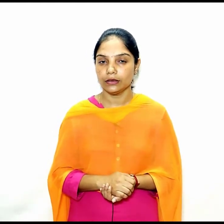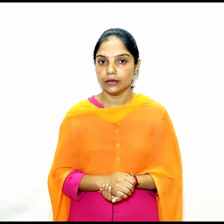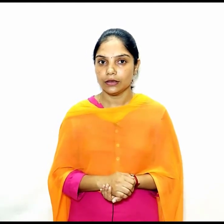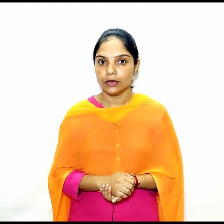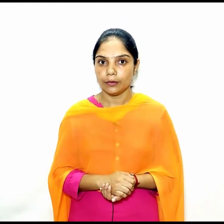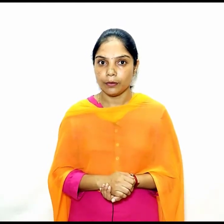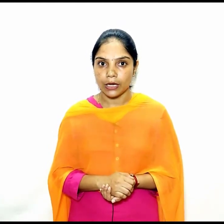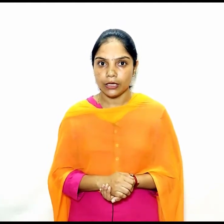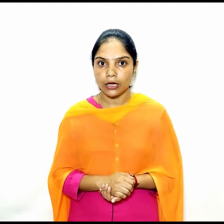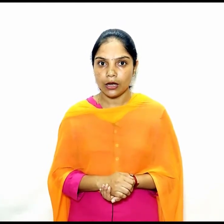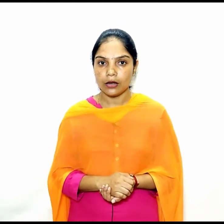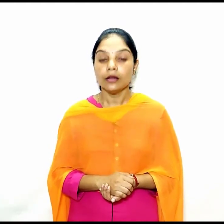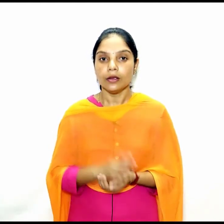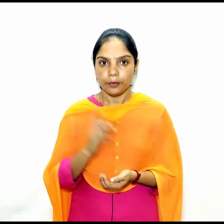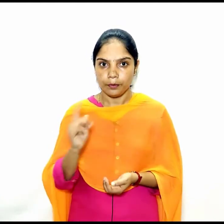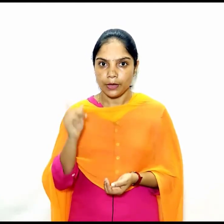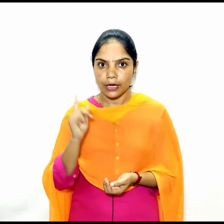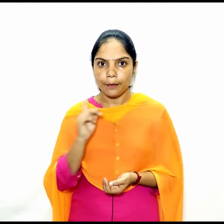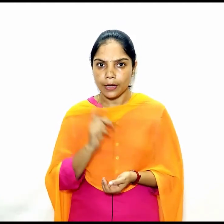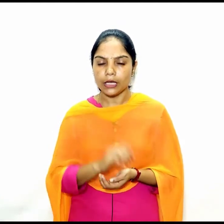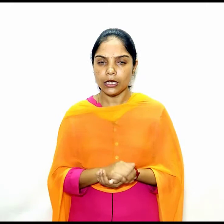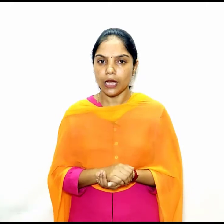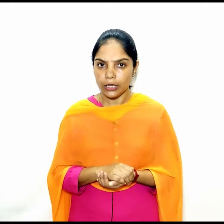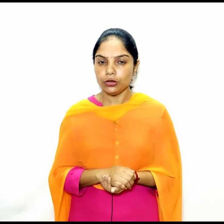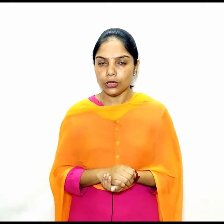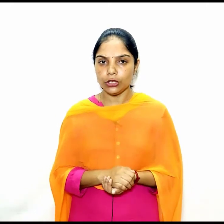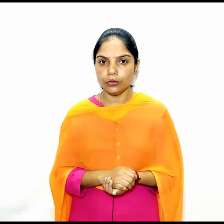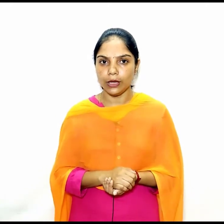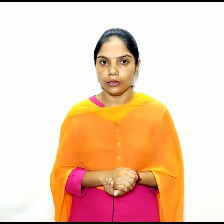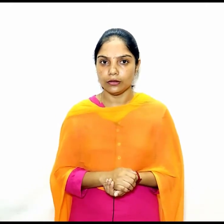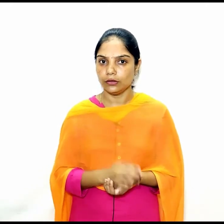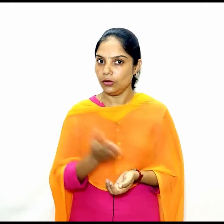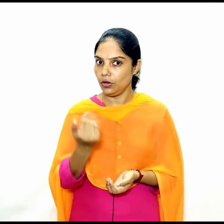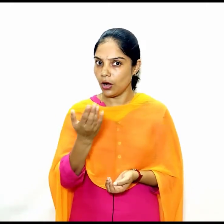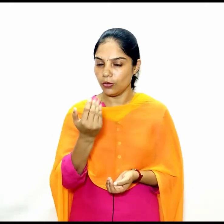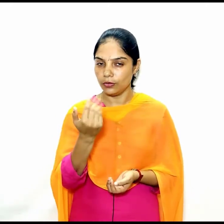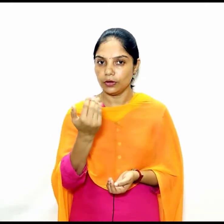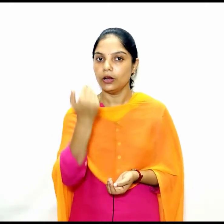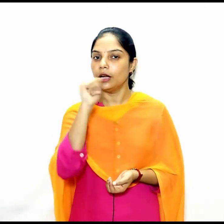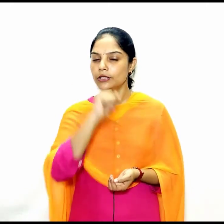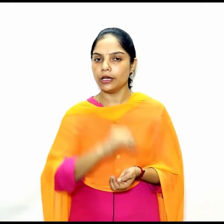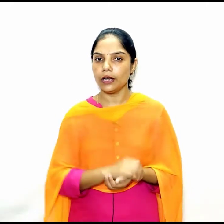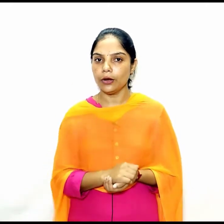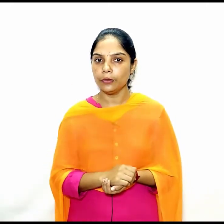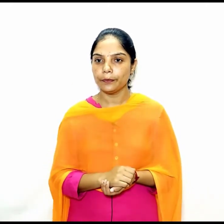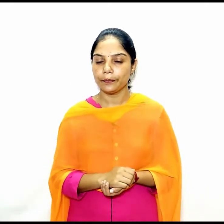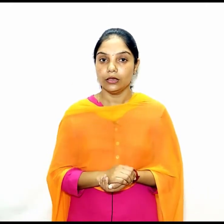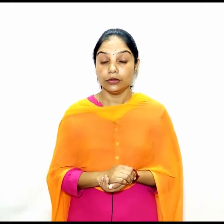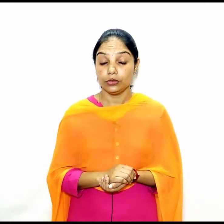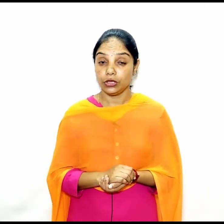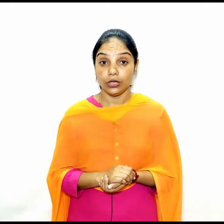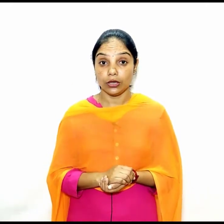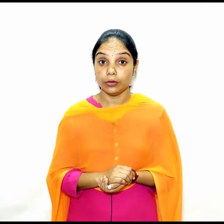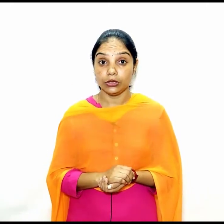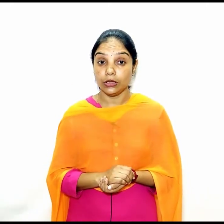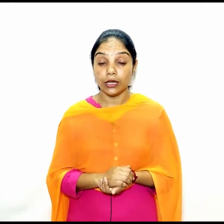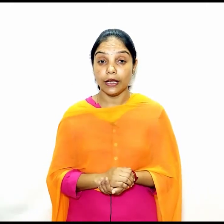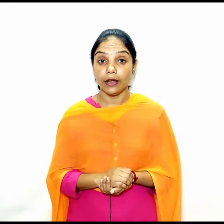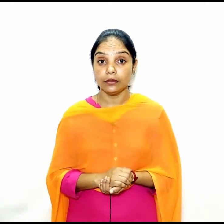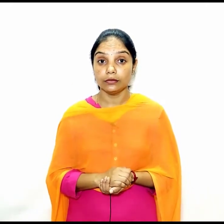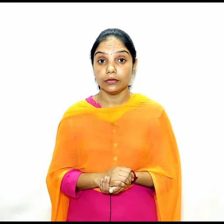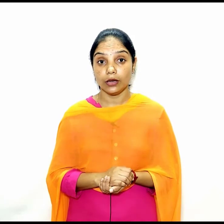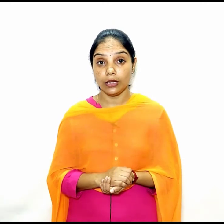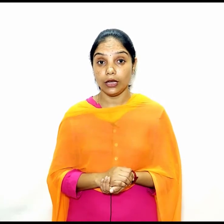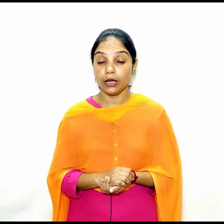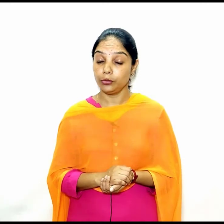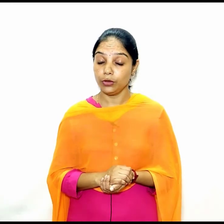हैं। माली ने कहा, मेरे पेड़ की डाली तोड़ दी तुमने, लाओ हट जाना लाओ। शेर का बच्चा डर